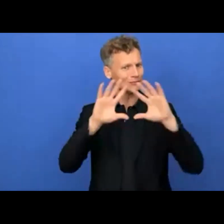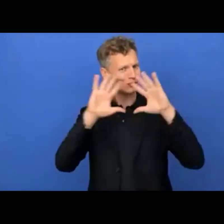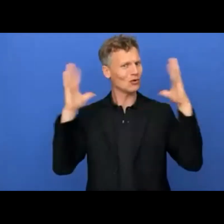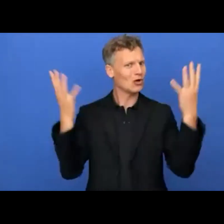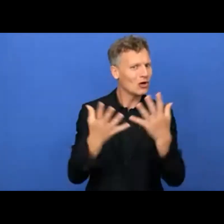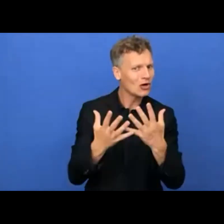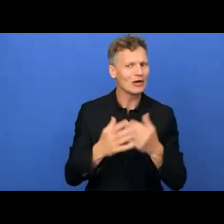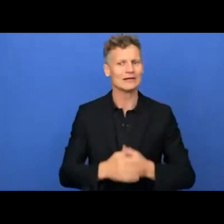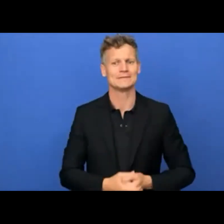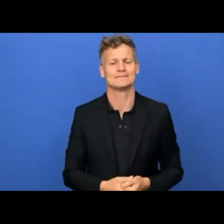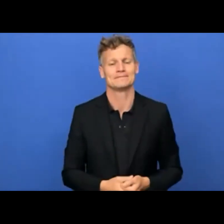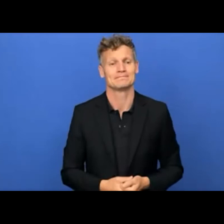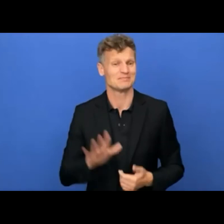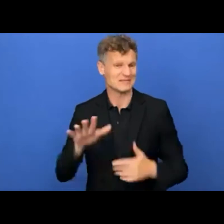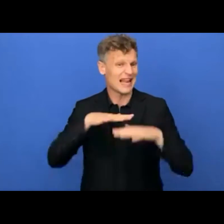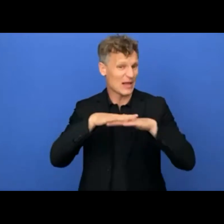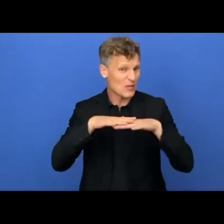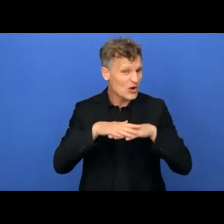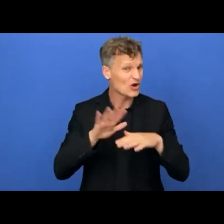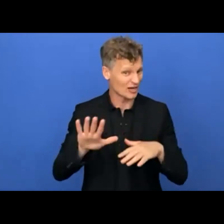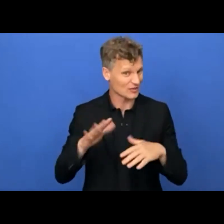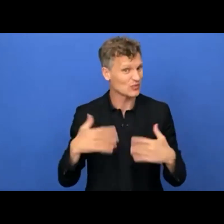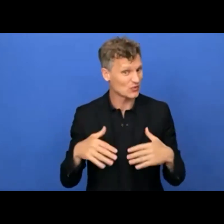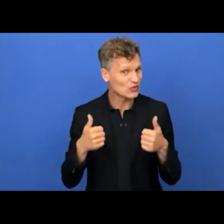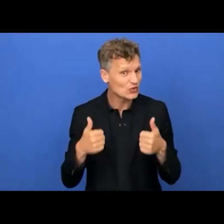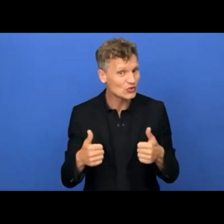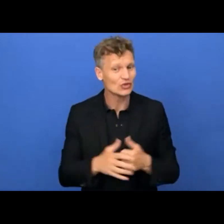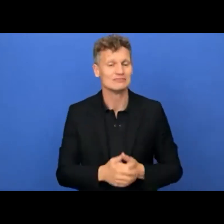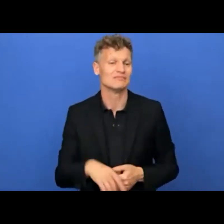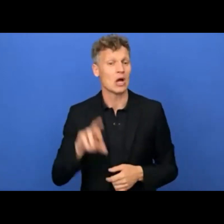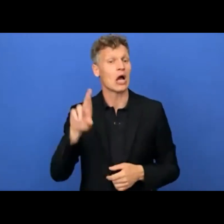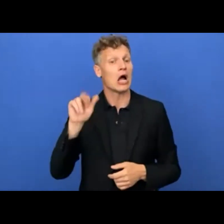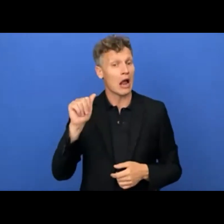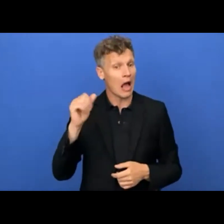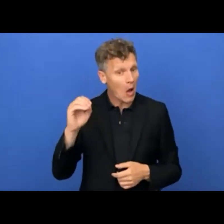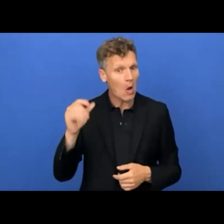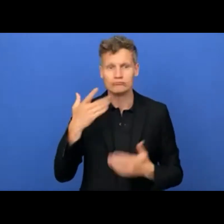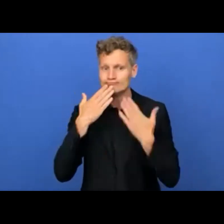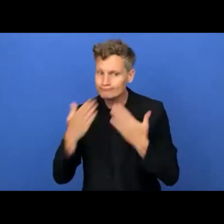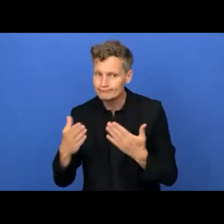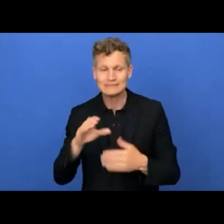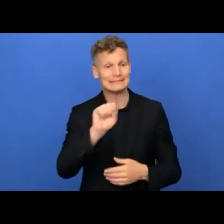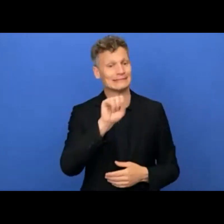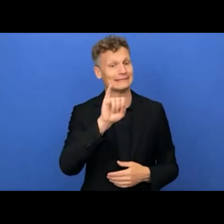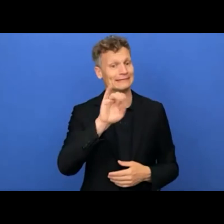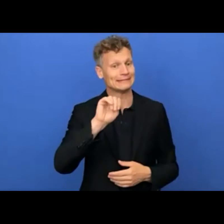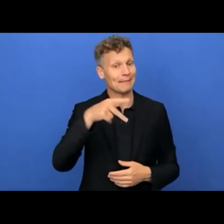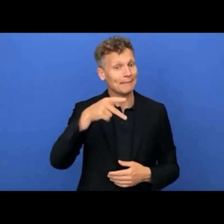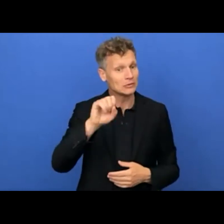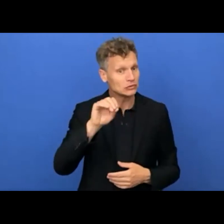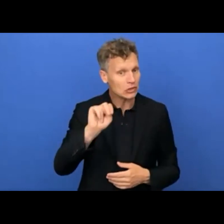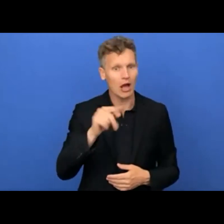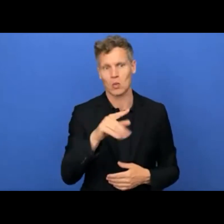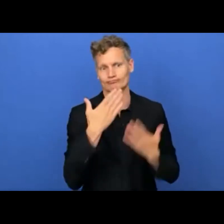très intéressantes en Asie, en Asie du Sud-Est. Vous avez parlé des réseaux. Madame Rao,